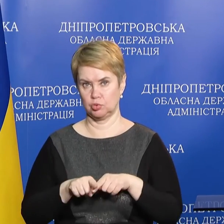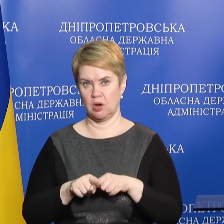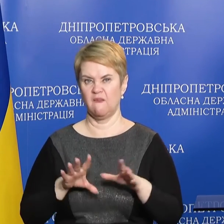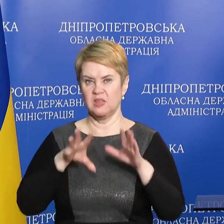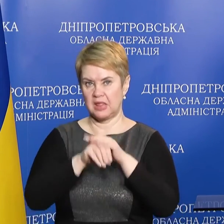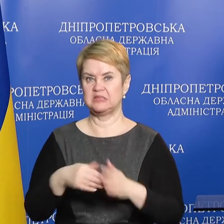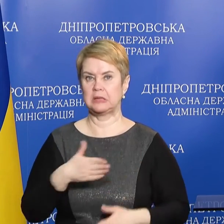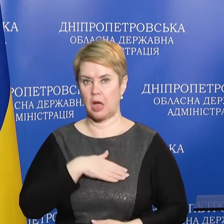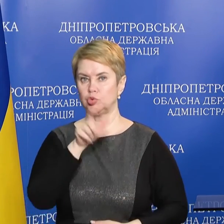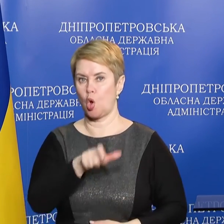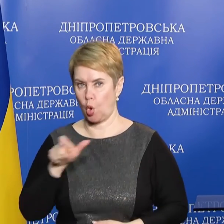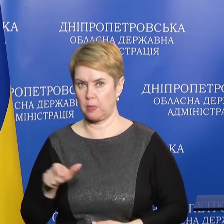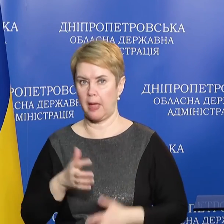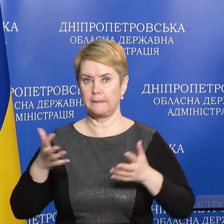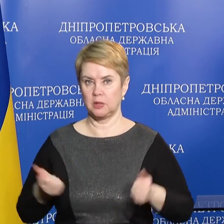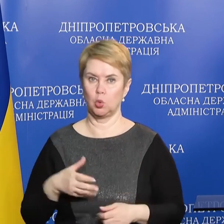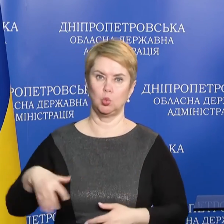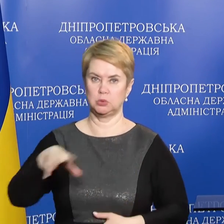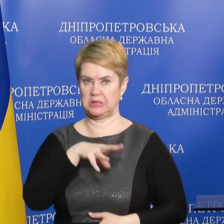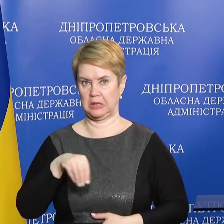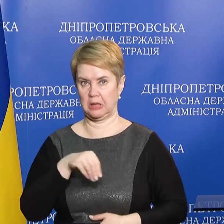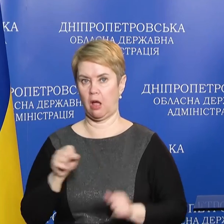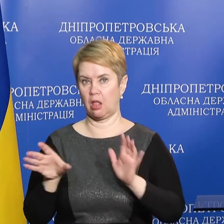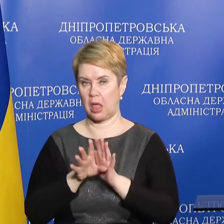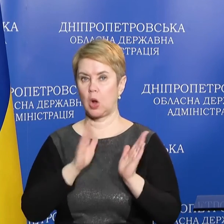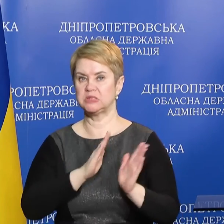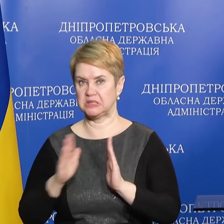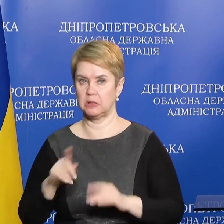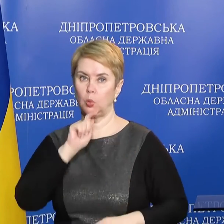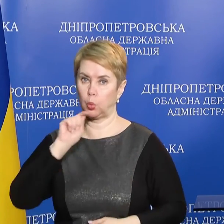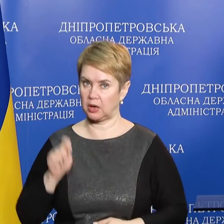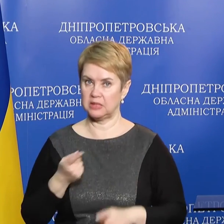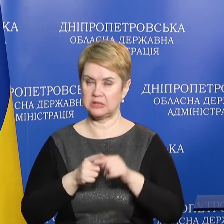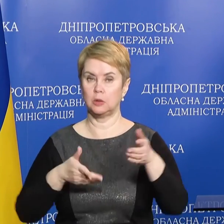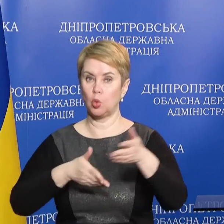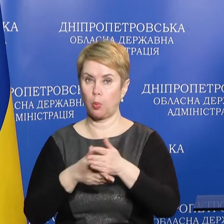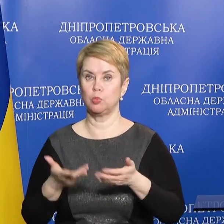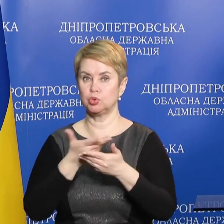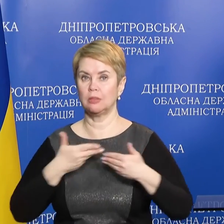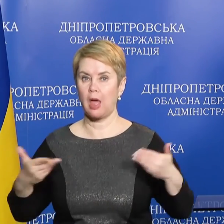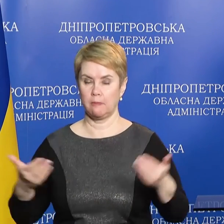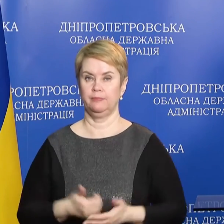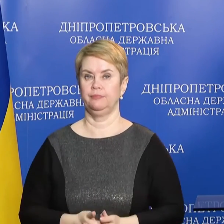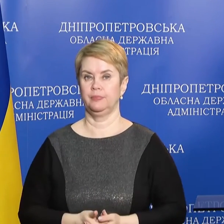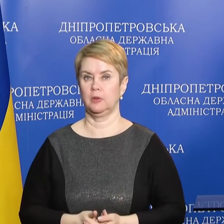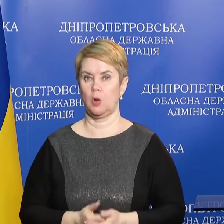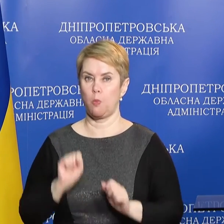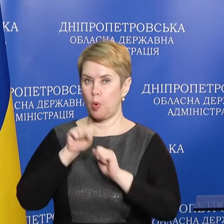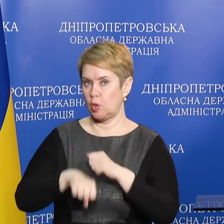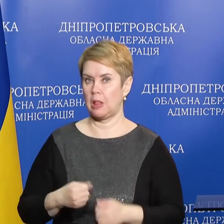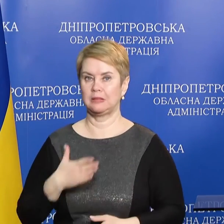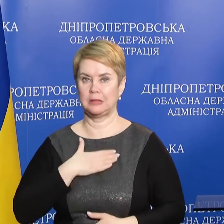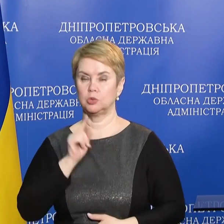внесок наших громадян на підтримку усієї енергосистеми України. Це допоможе нам подолати